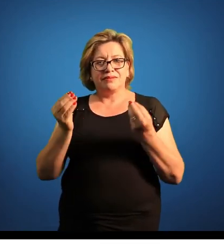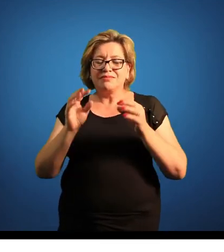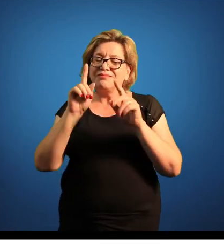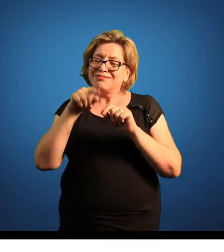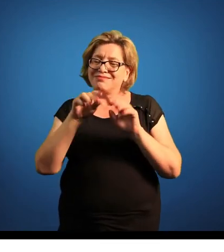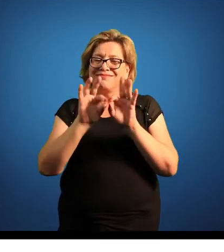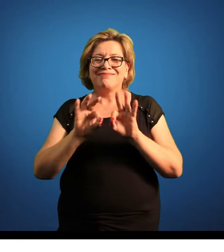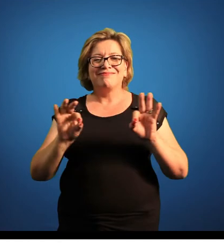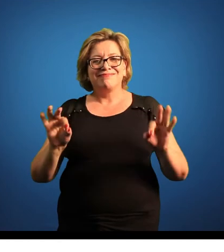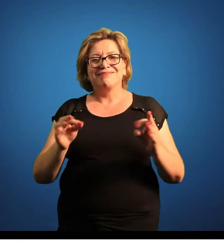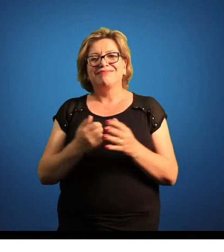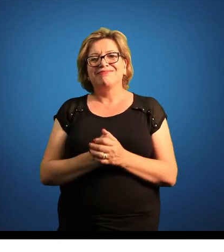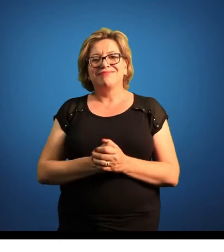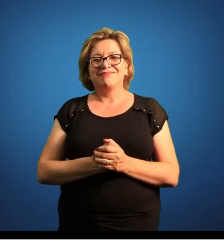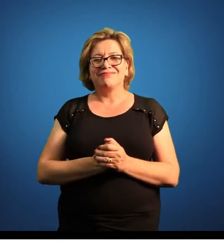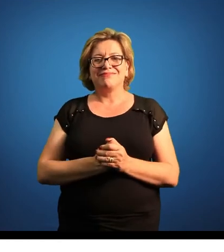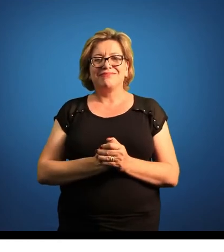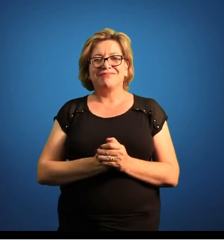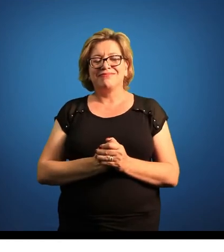Essa é a moda.